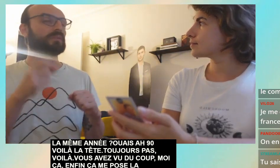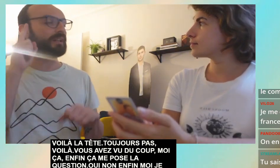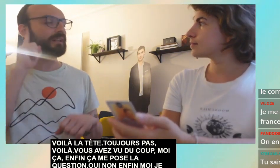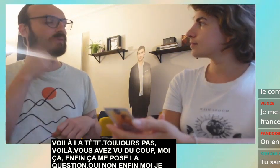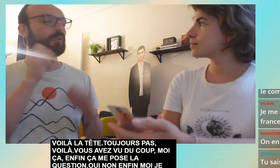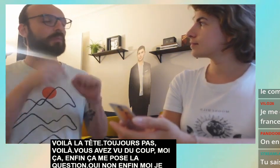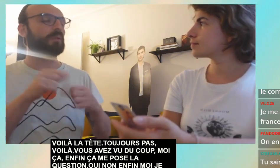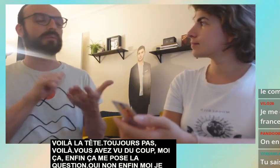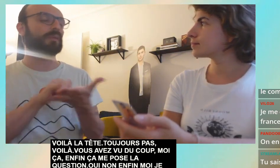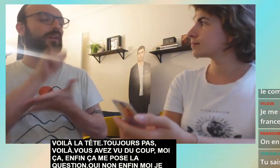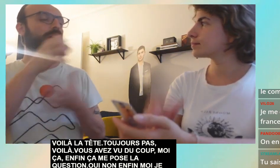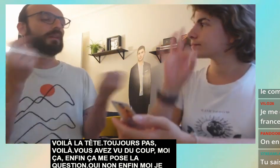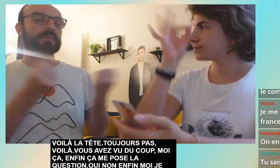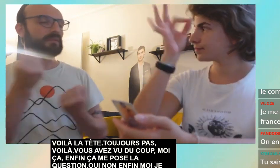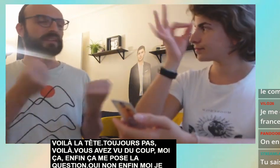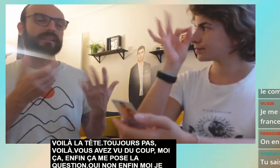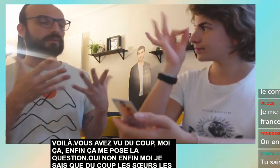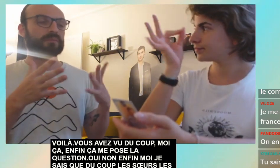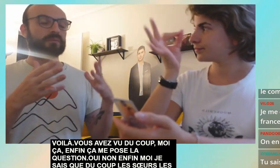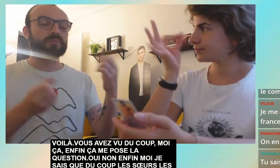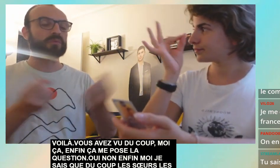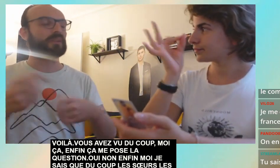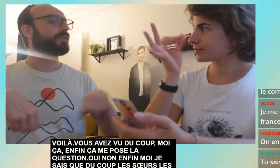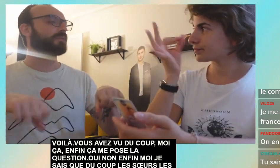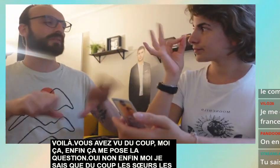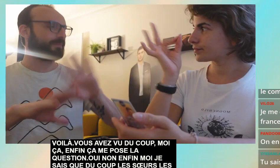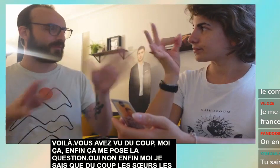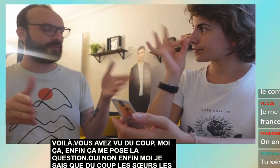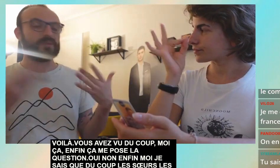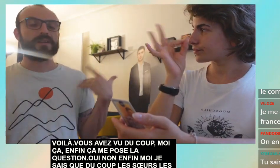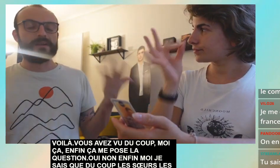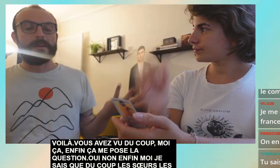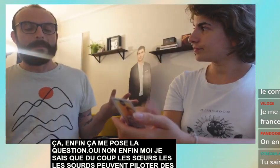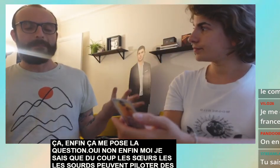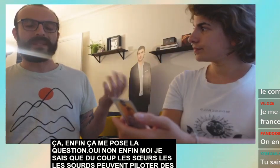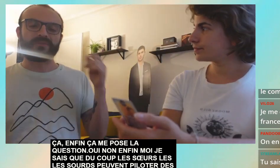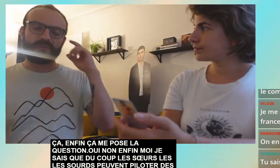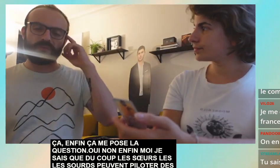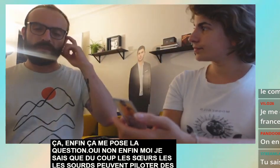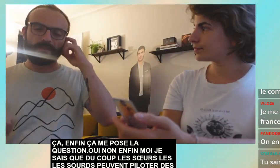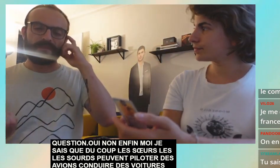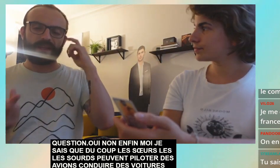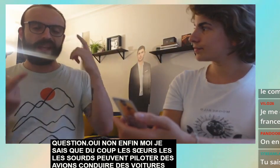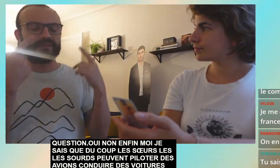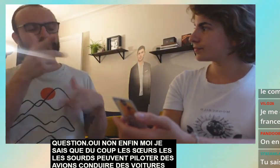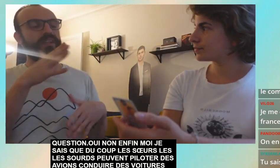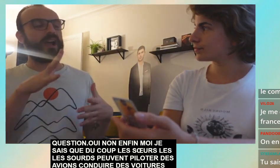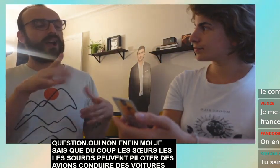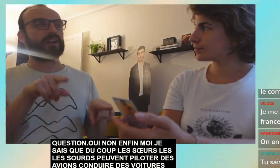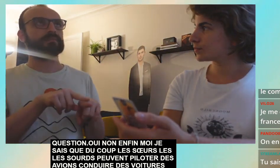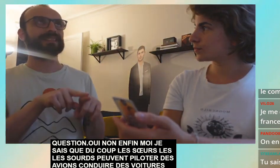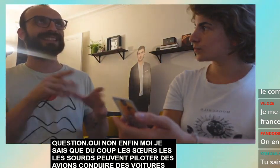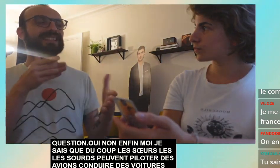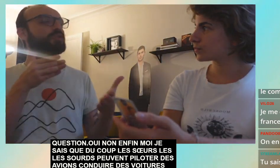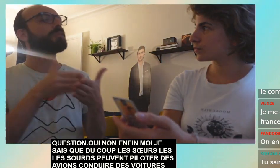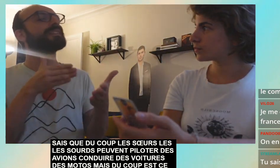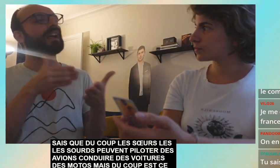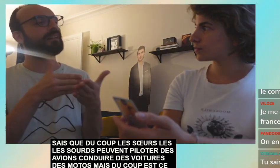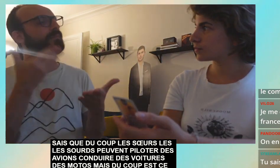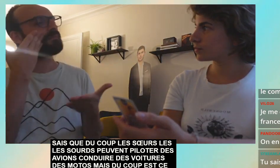les sourds peuvent piloter des avions, conduire des voitures, des motos. Mais du coup, est-ce qu'il y a comme des obstacles